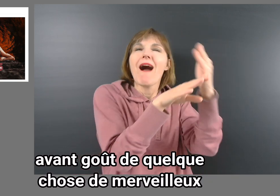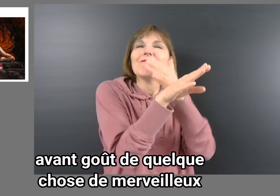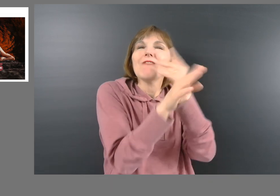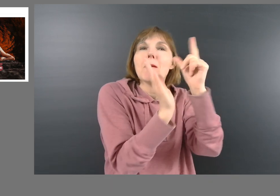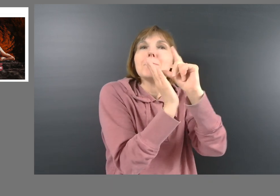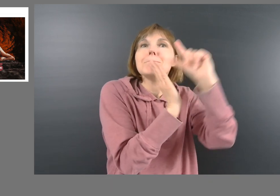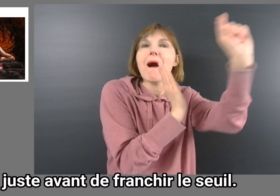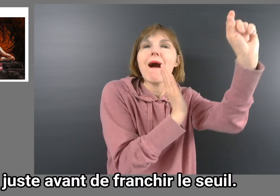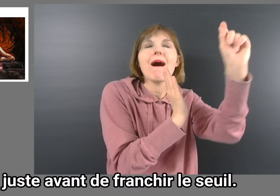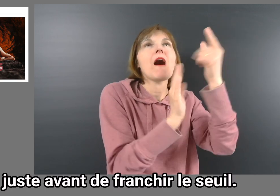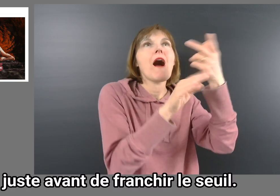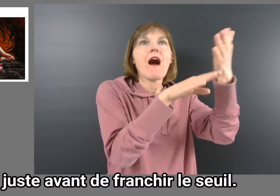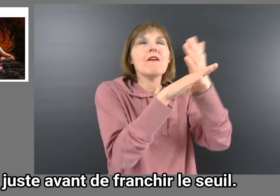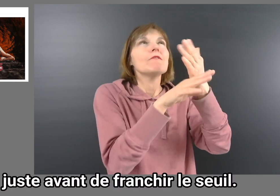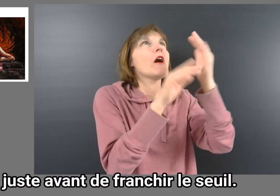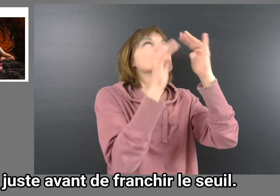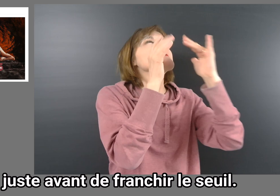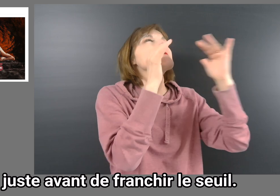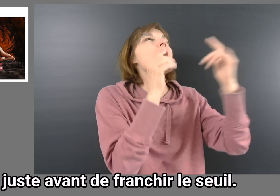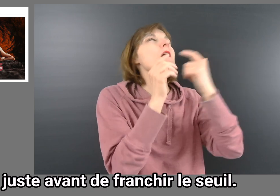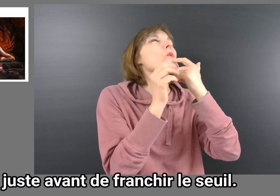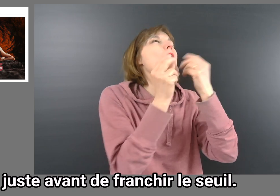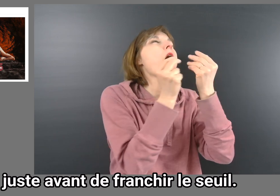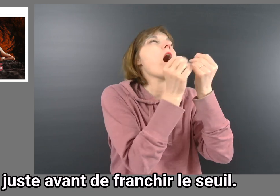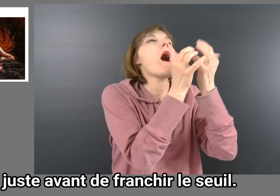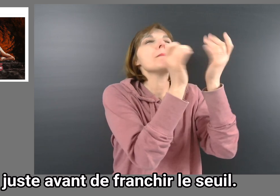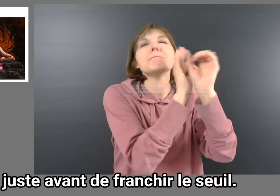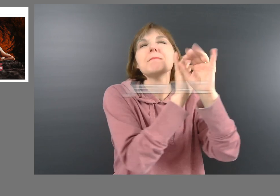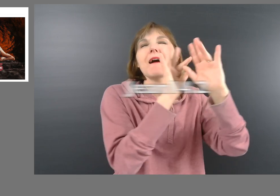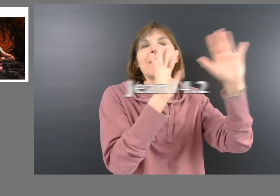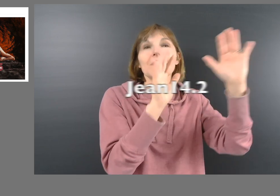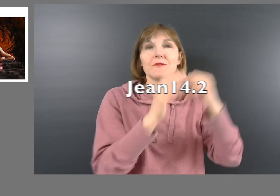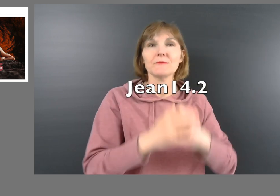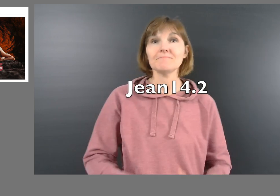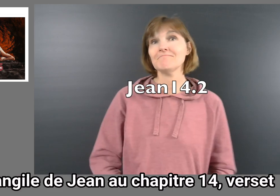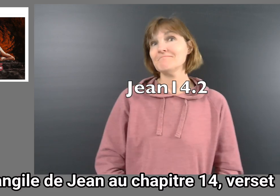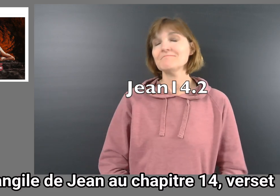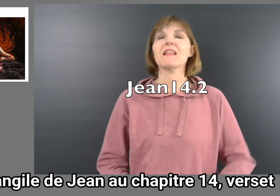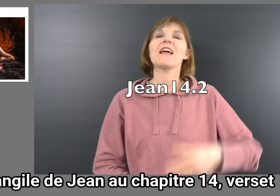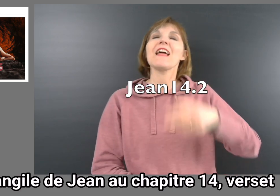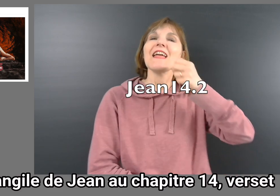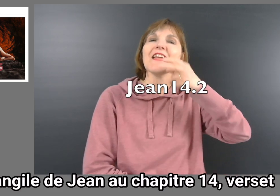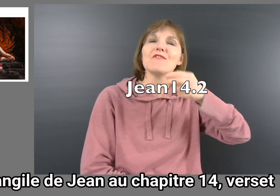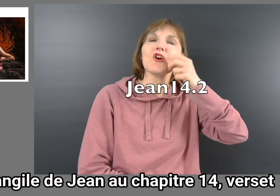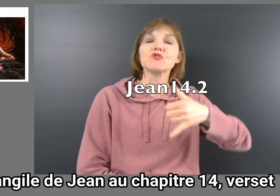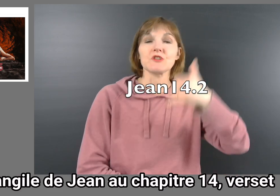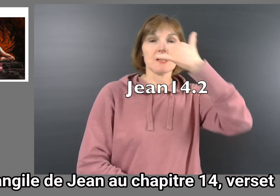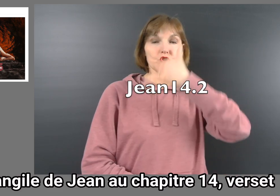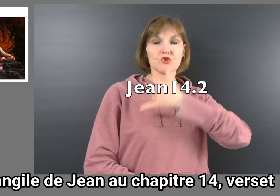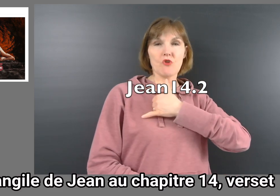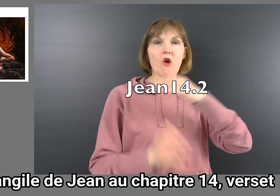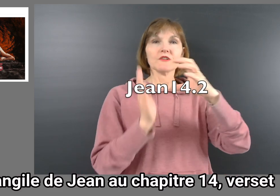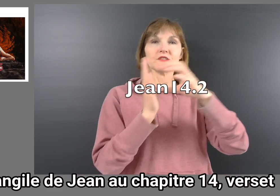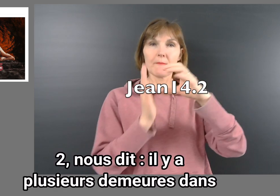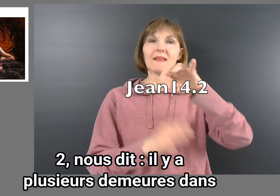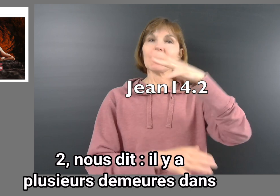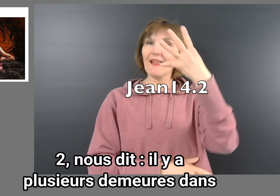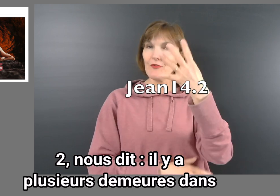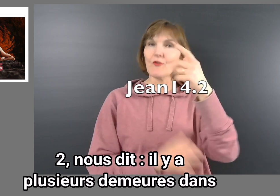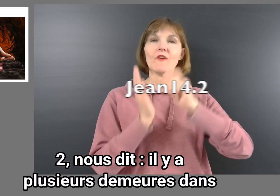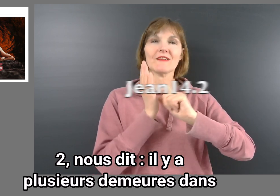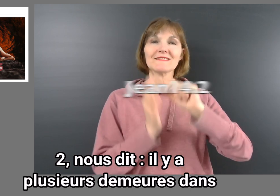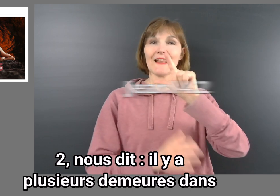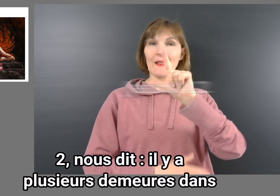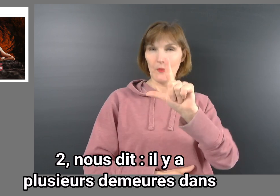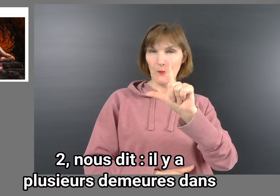merveilleux juste avant de franchir le seuil. L'évangile de Jean au chapitre 14, verset 2 nous dit